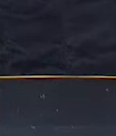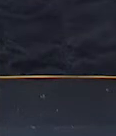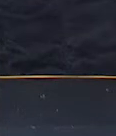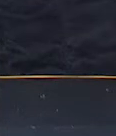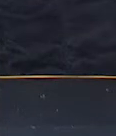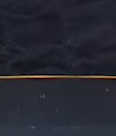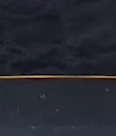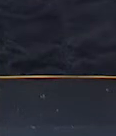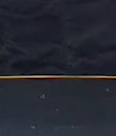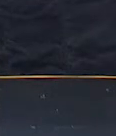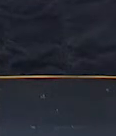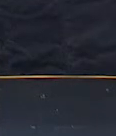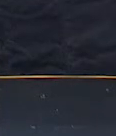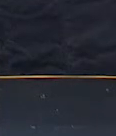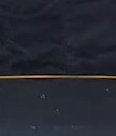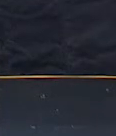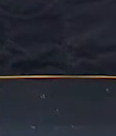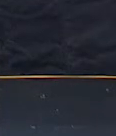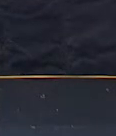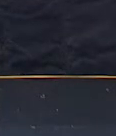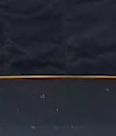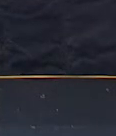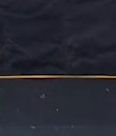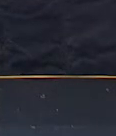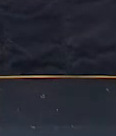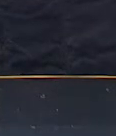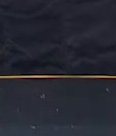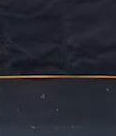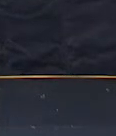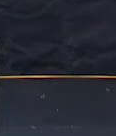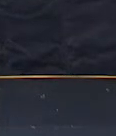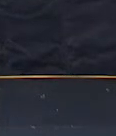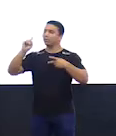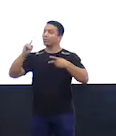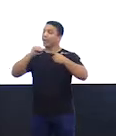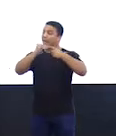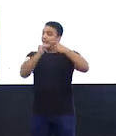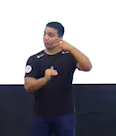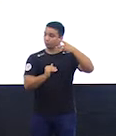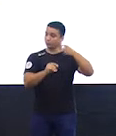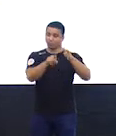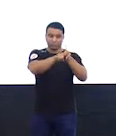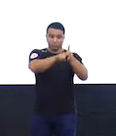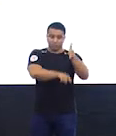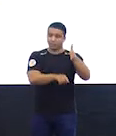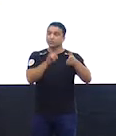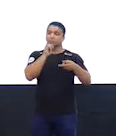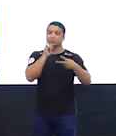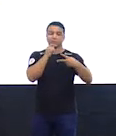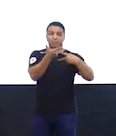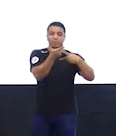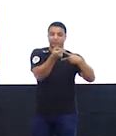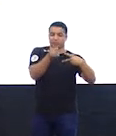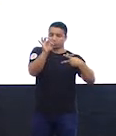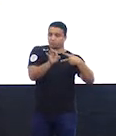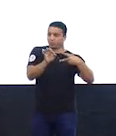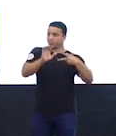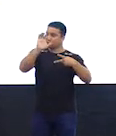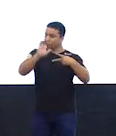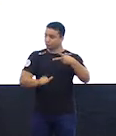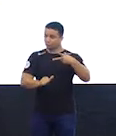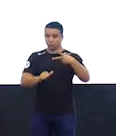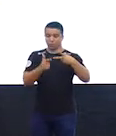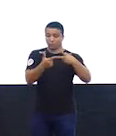aumentos, um de 20 e outro de 30, e se fossem duas reduções? Se eu desse uma redução de